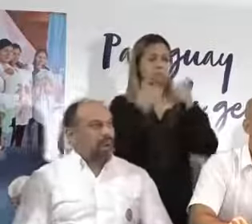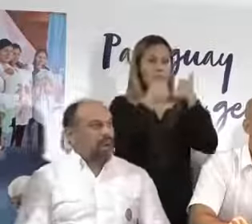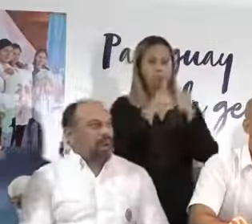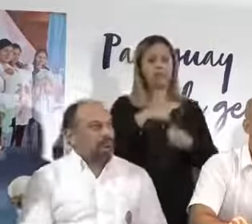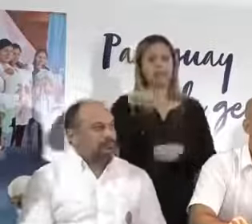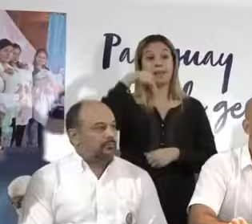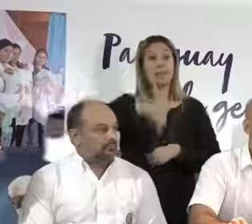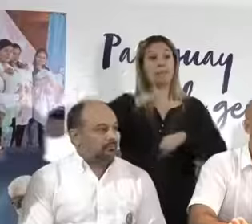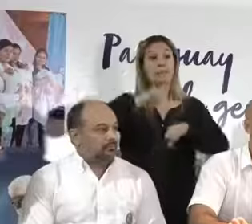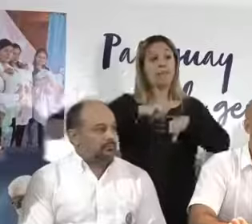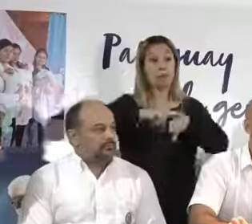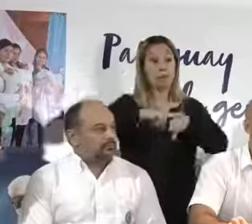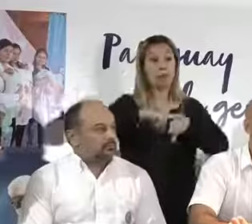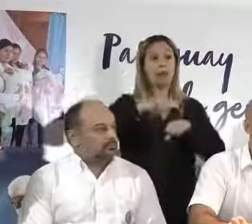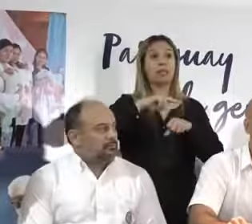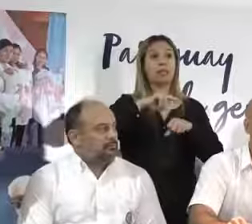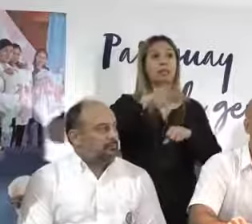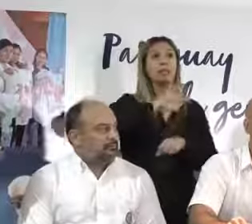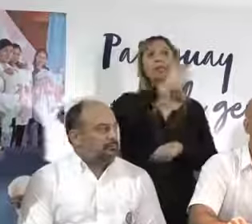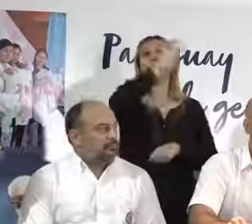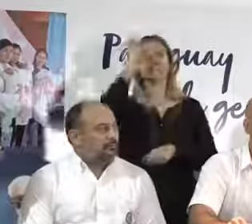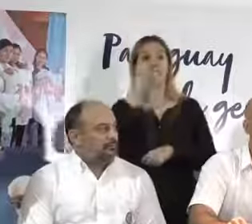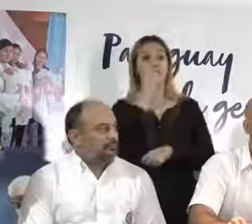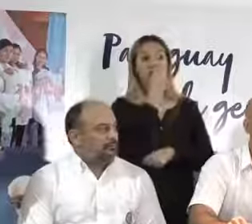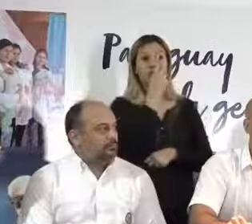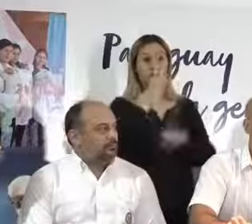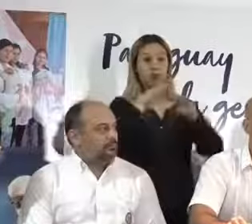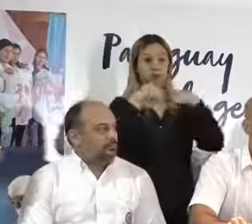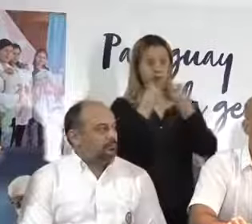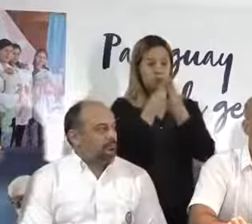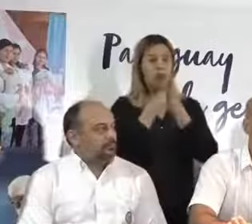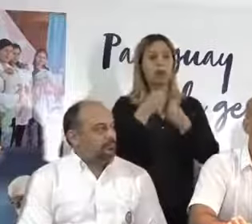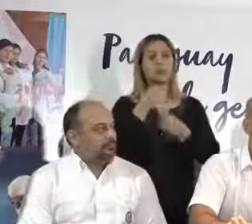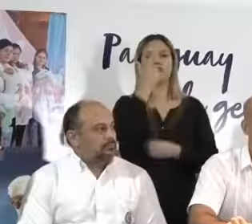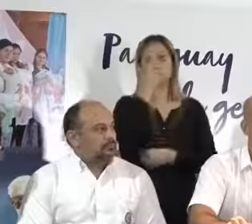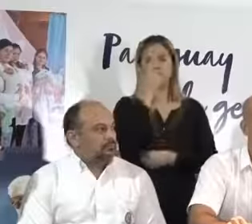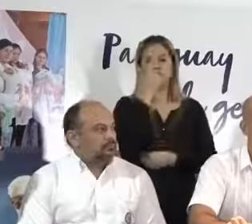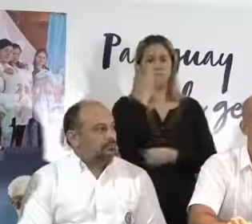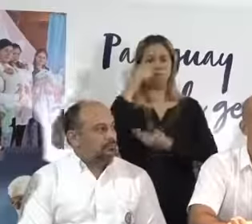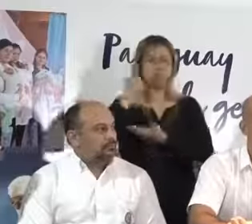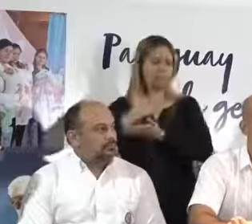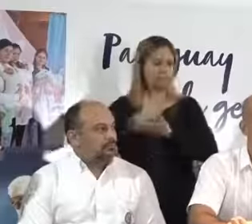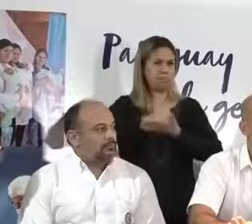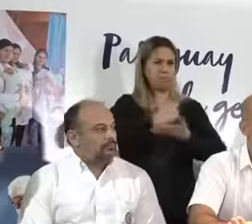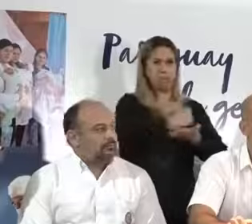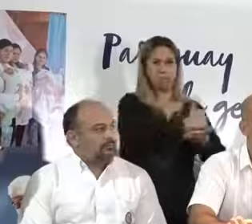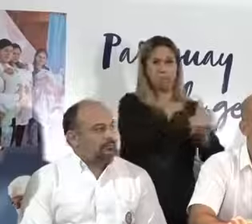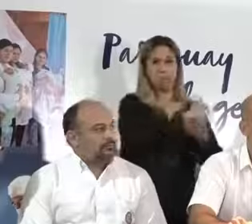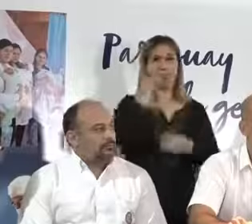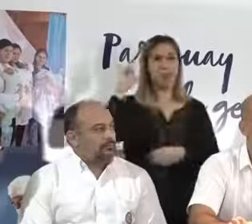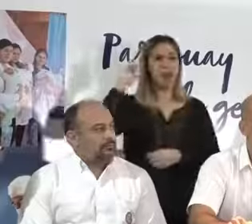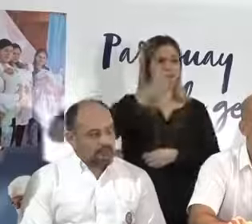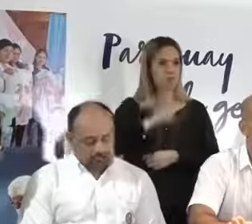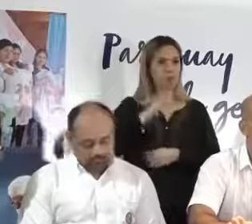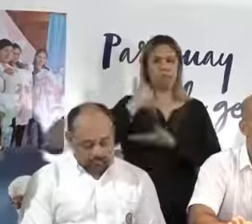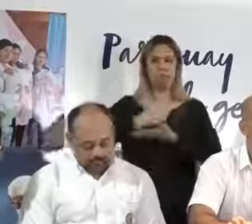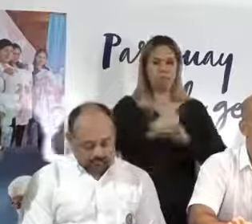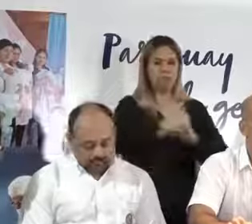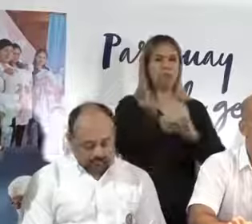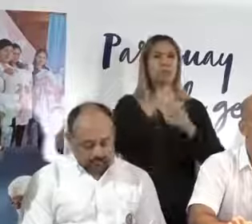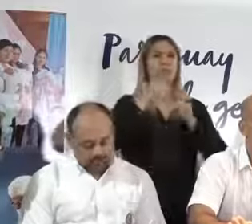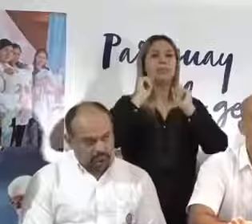uno de los 12 países de las Américas que ha establecido más restricciones y los controles en sus aeropuertos, en sus puertos